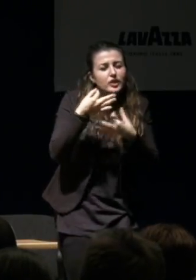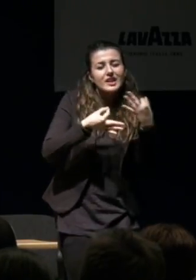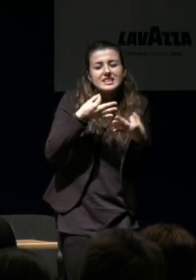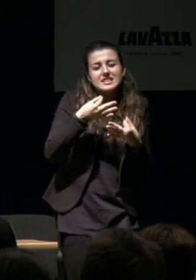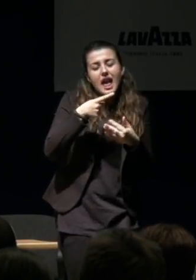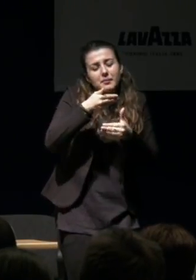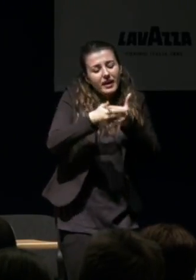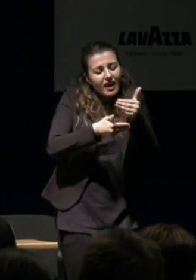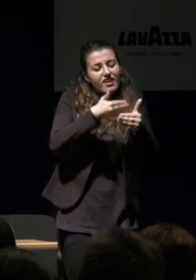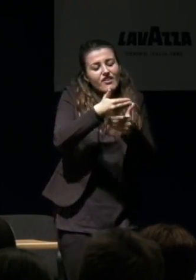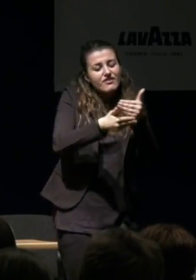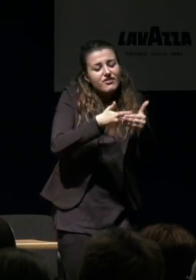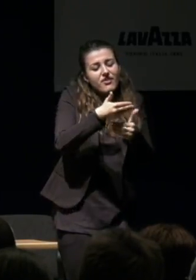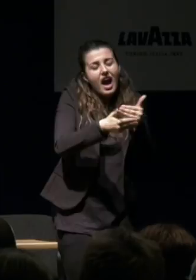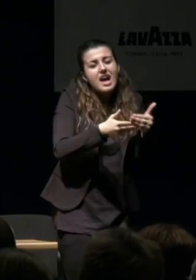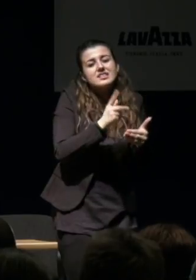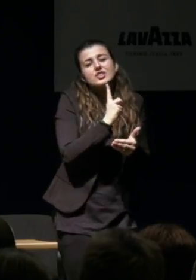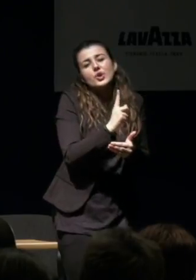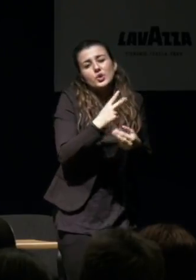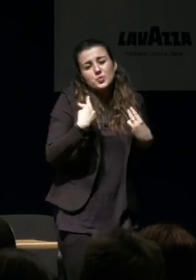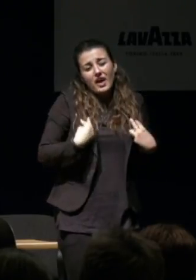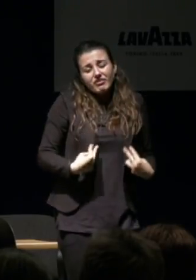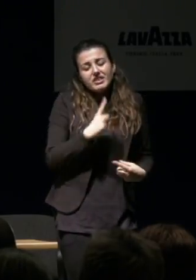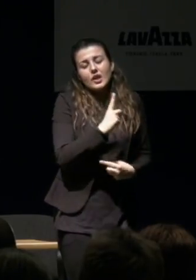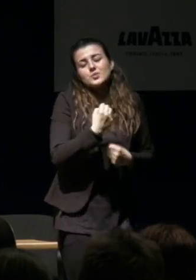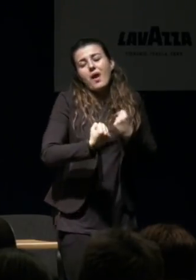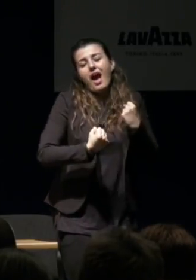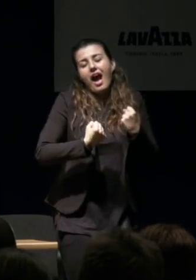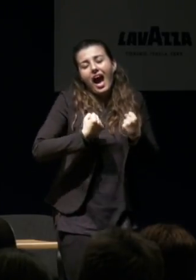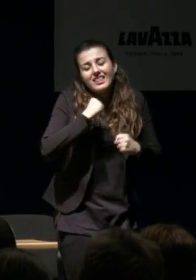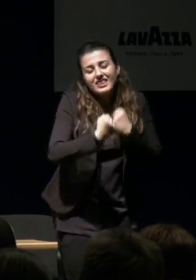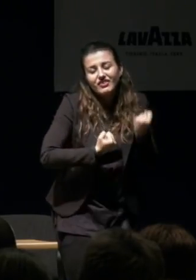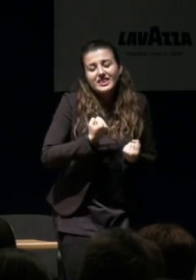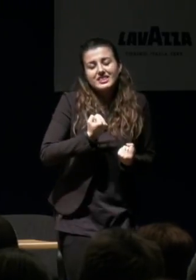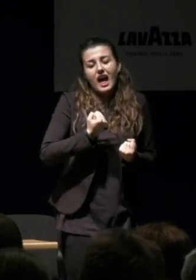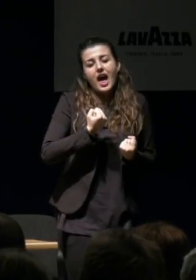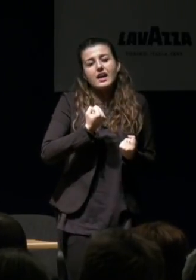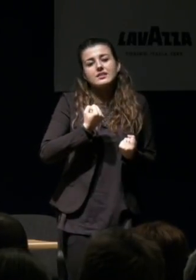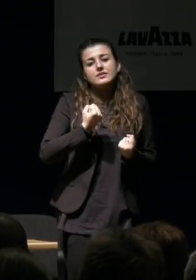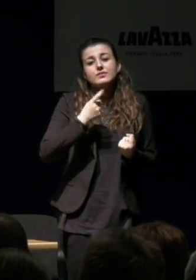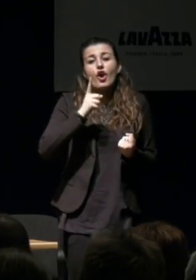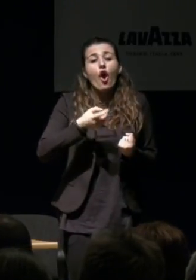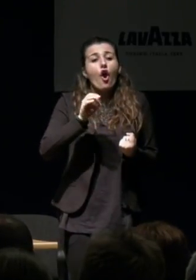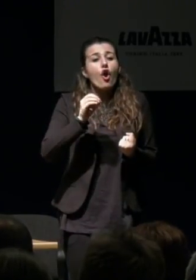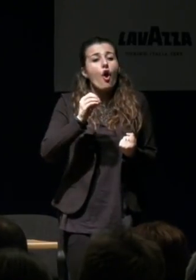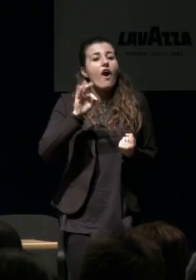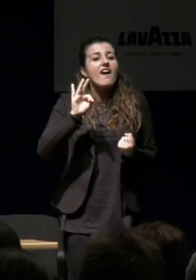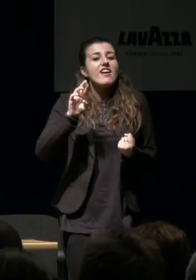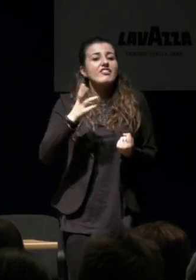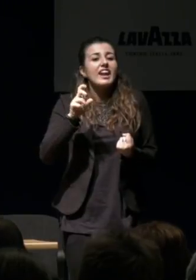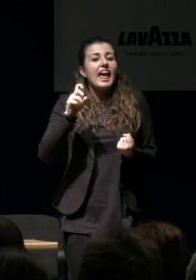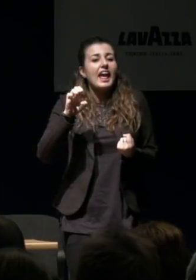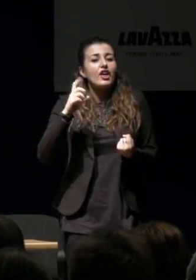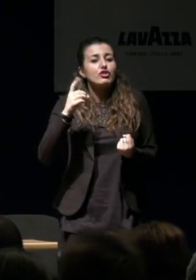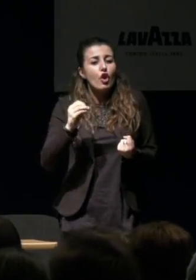della sua della sua vita della sua attività di intellettuale non vedo fofi in primis